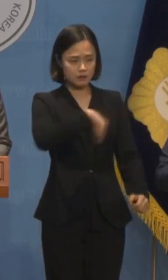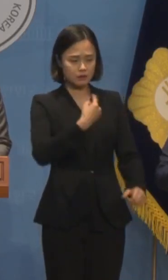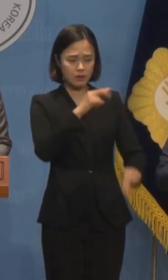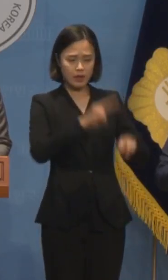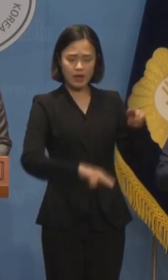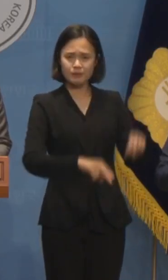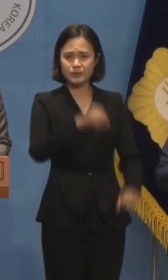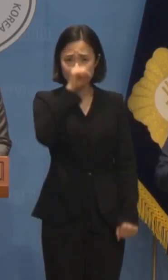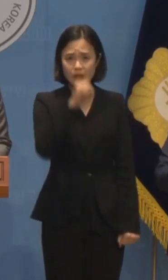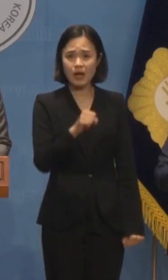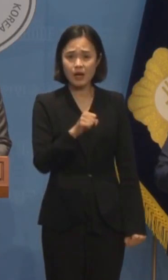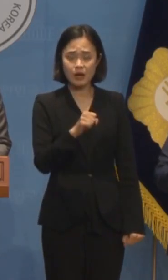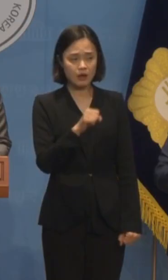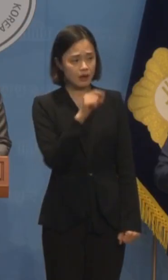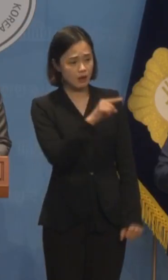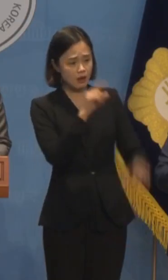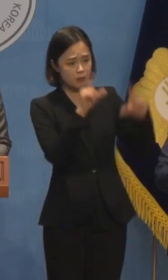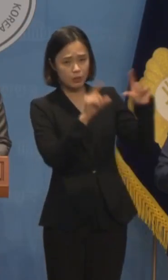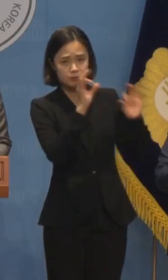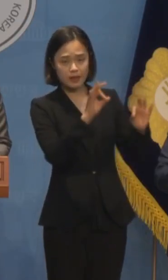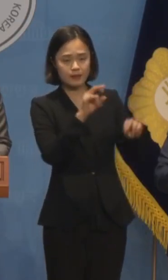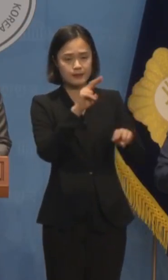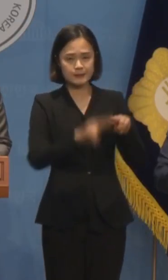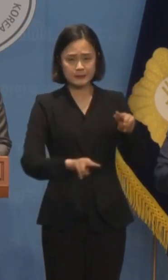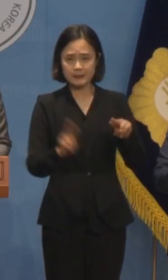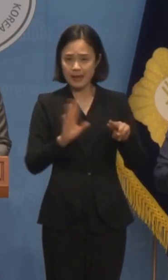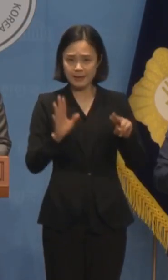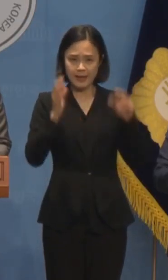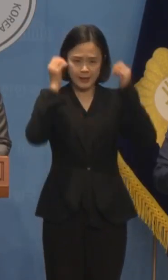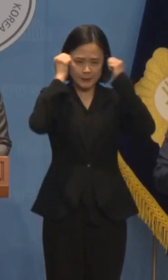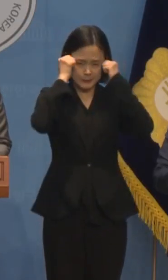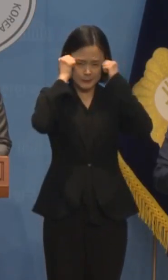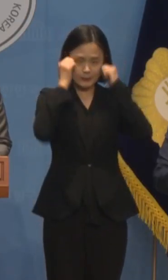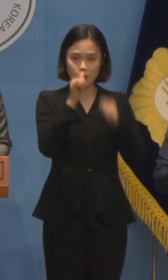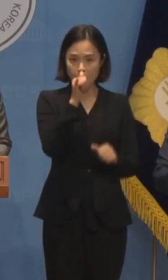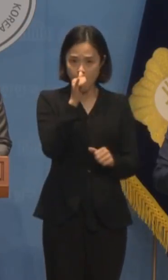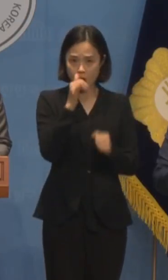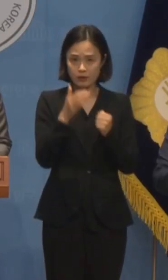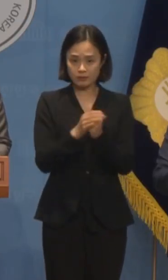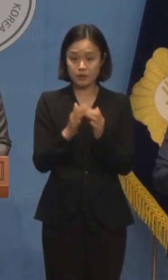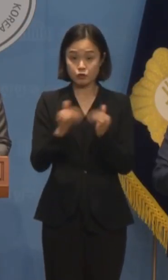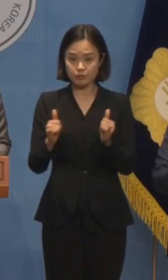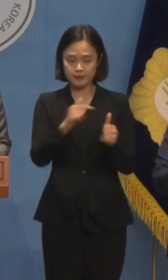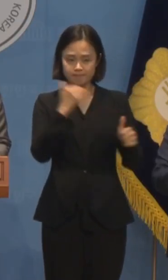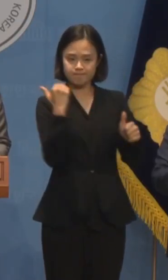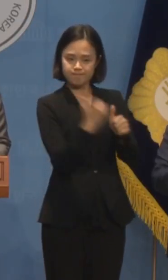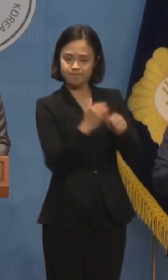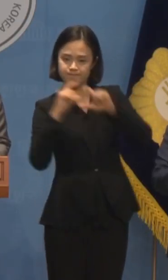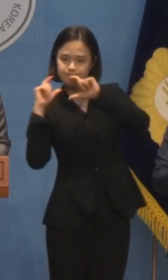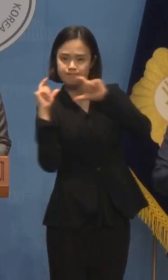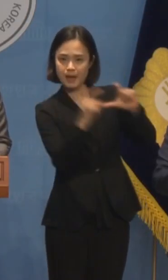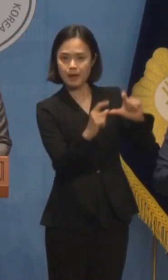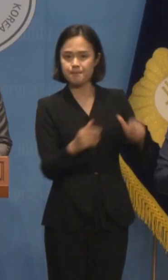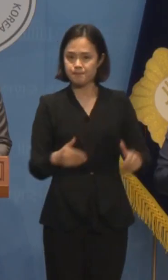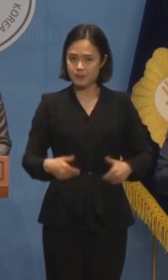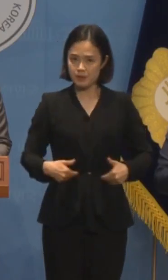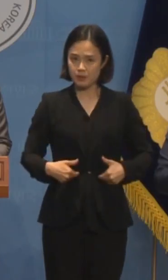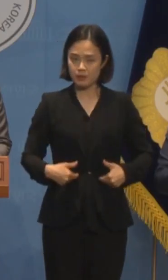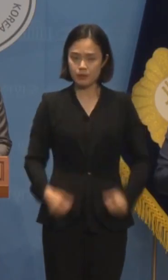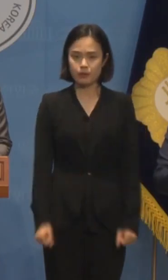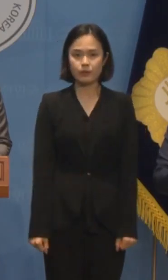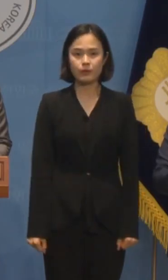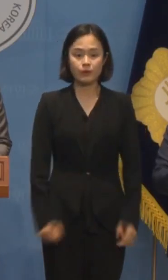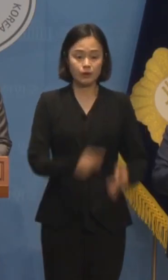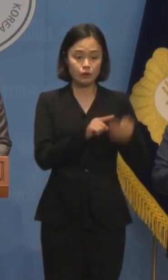윤석열 대통령은 그럴 의지가 없기 때문에 국민이 직접 해고 통지를 보내야 합니다. 윤석열